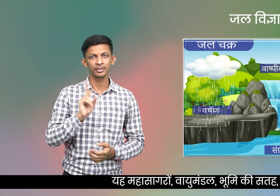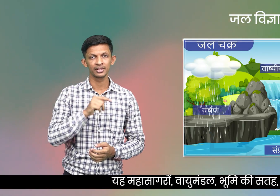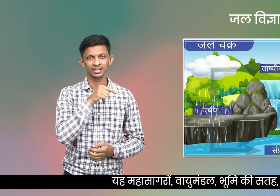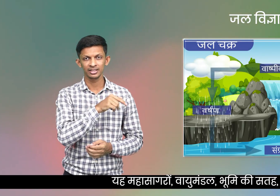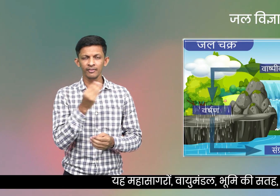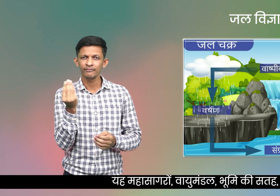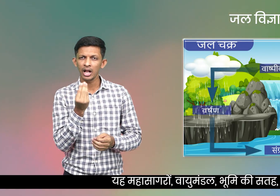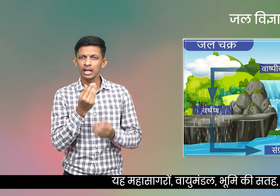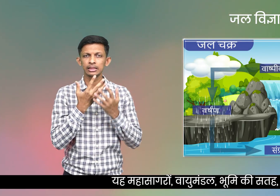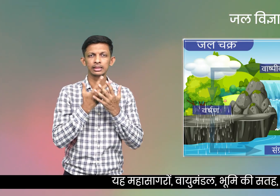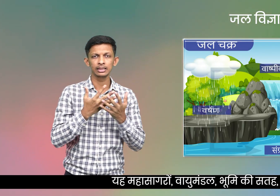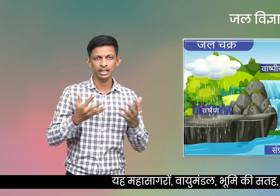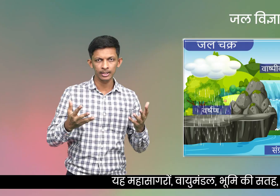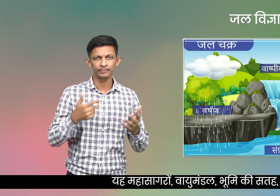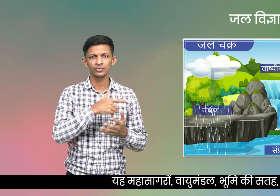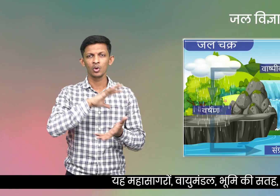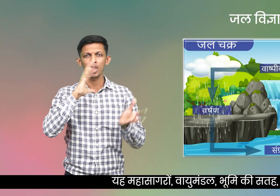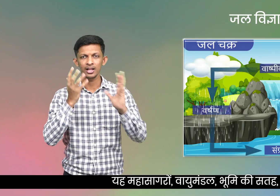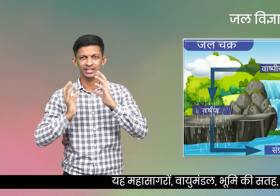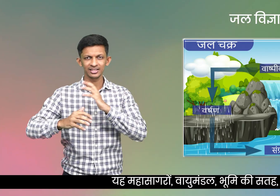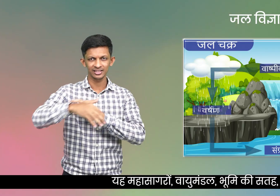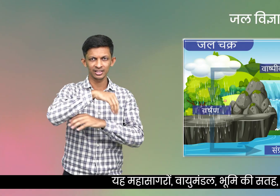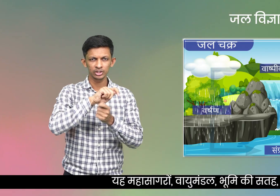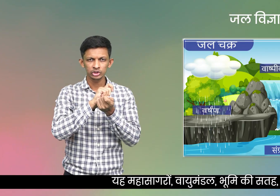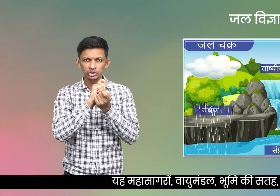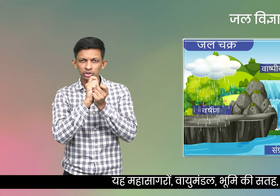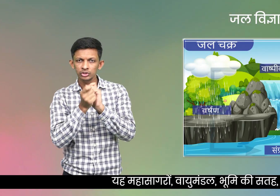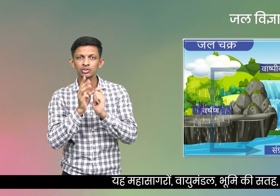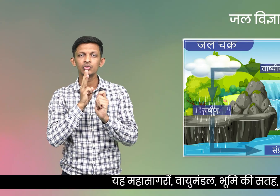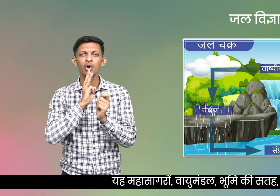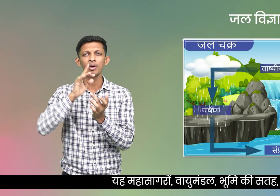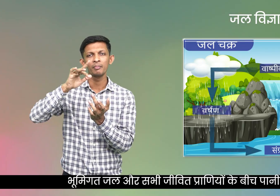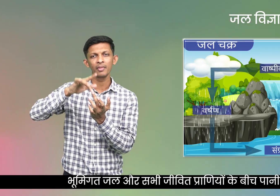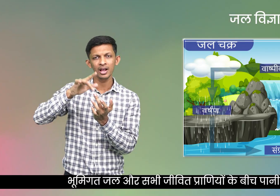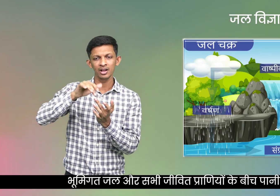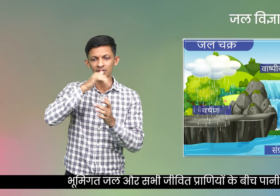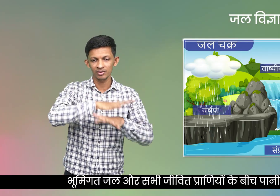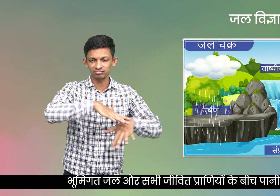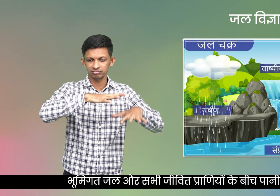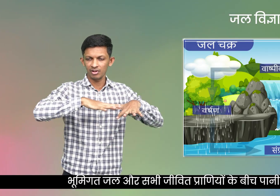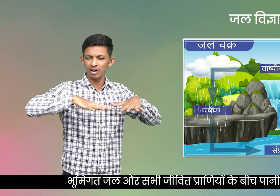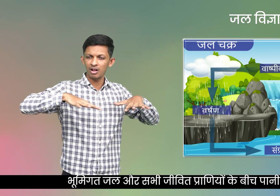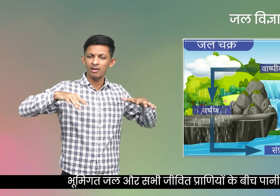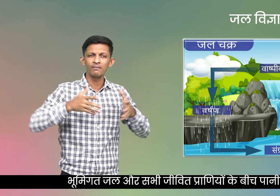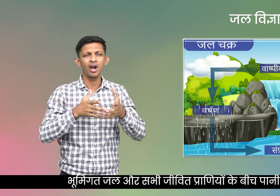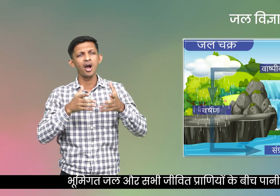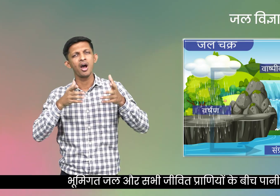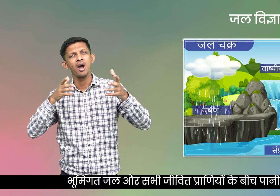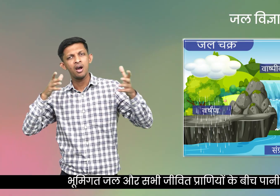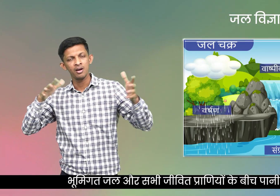यह महासागरों, वायुमंडल, भूमि की सतह, भूमिगत जल और सभी